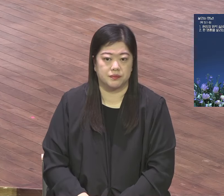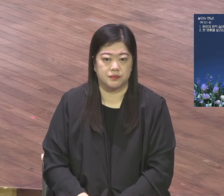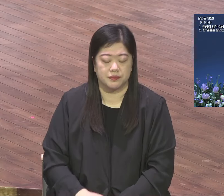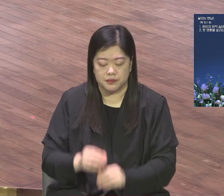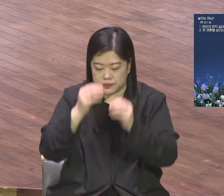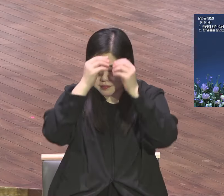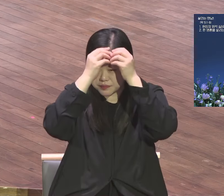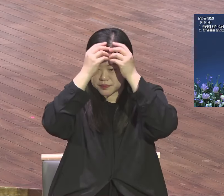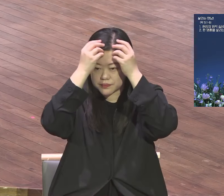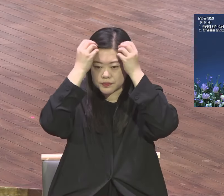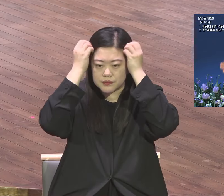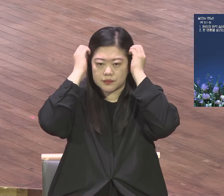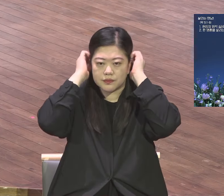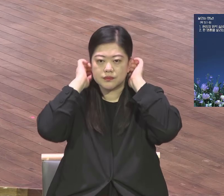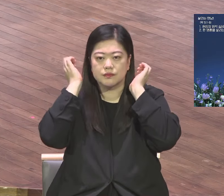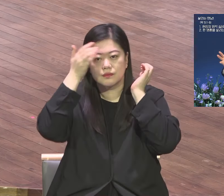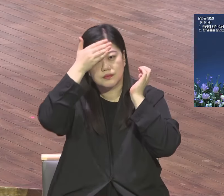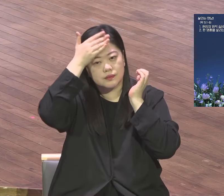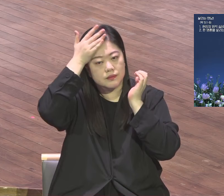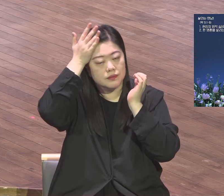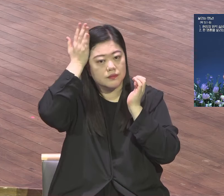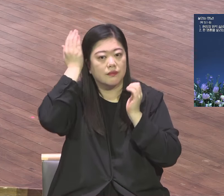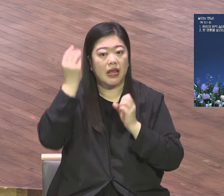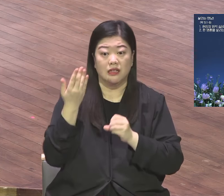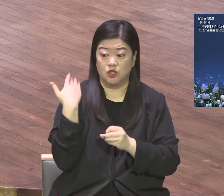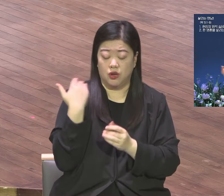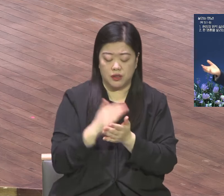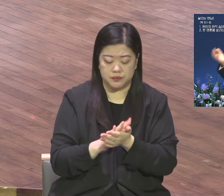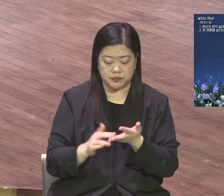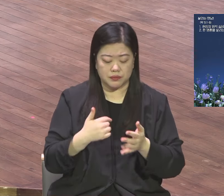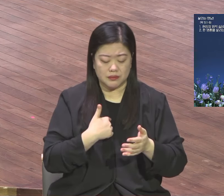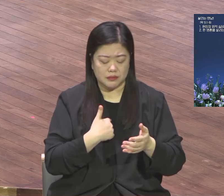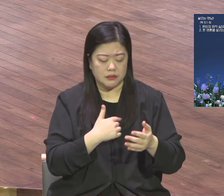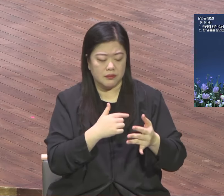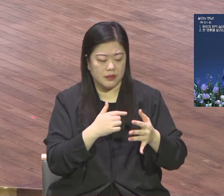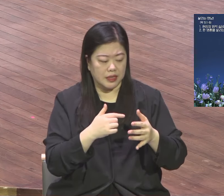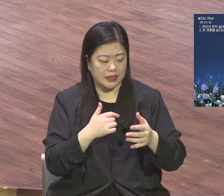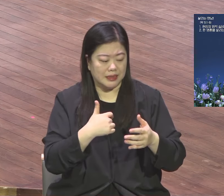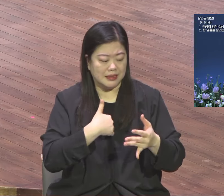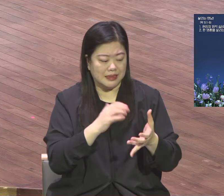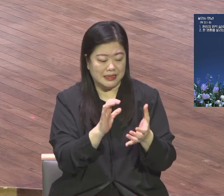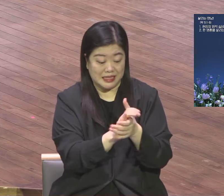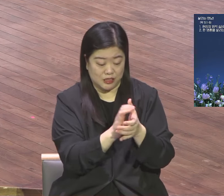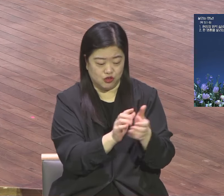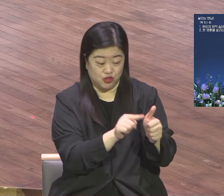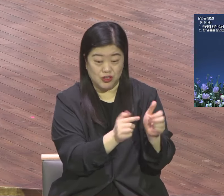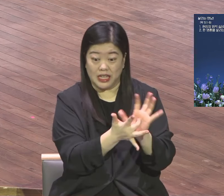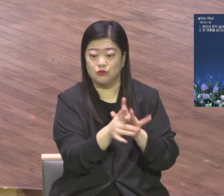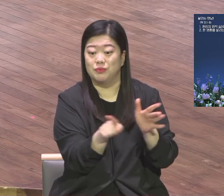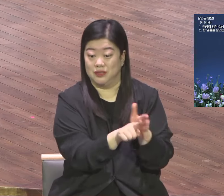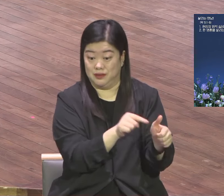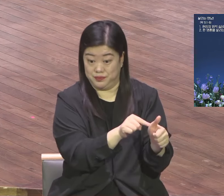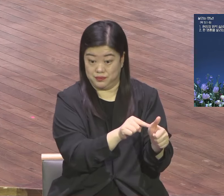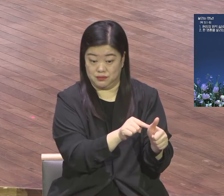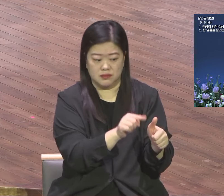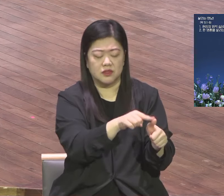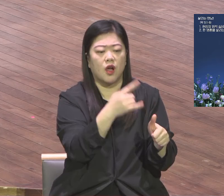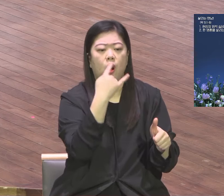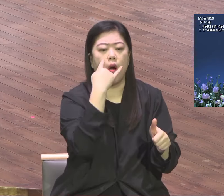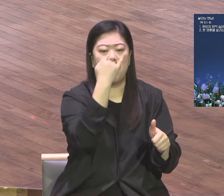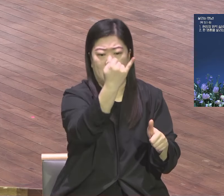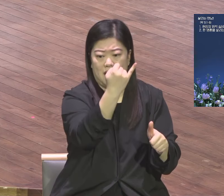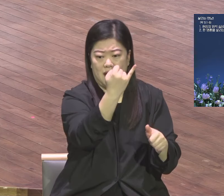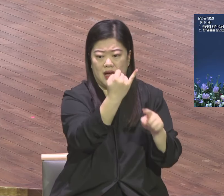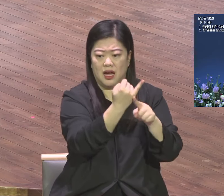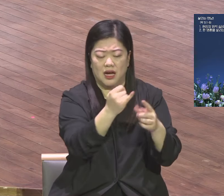들어왔는데 이걸 뭐 그냥 어머니가 발작을 하고 난리니까 지금 친구 믿는 친구 우리 교회에 있었어. 전화가지고 우리 어머니 지금 빙의 들어왔고